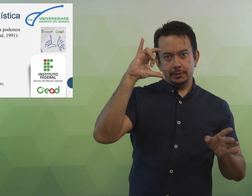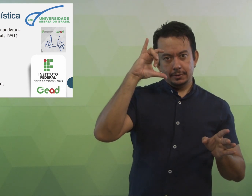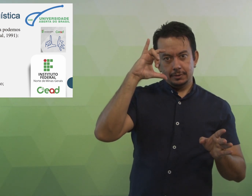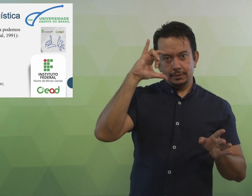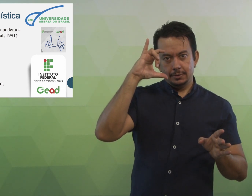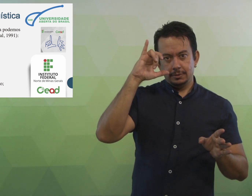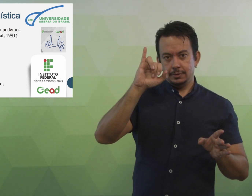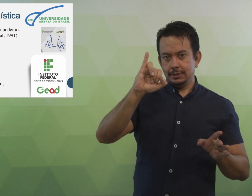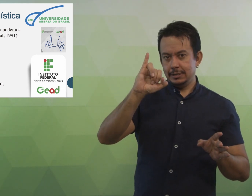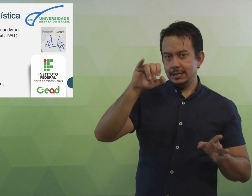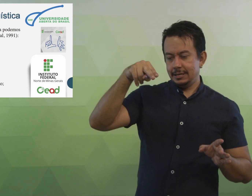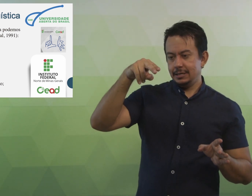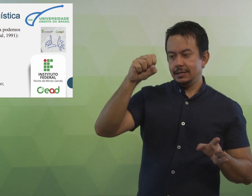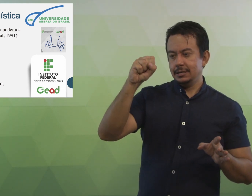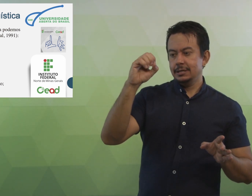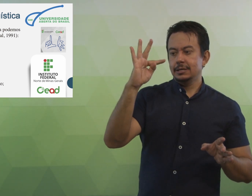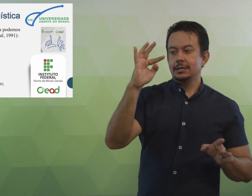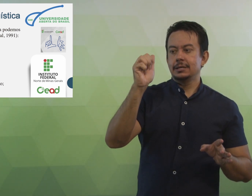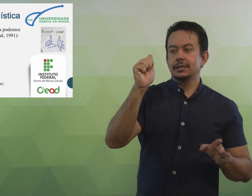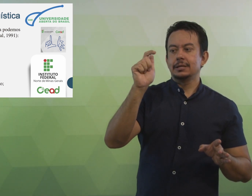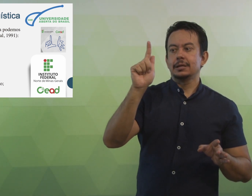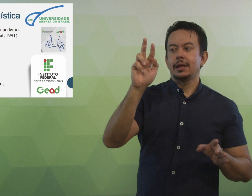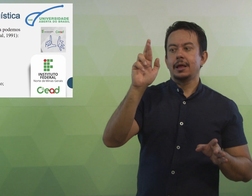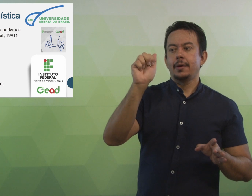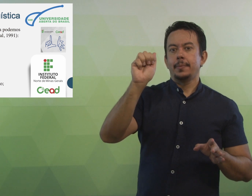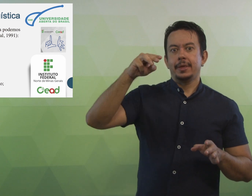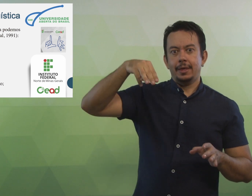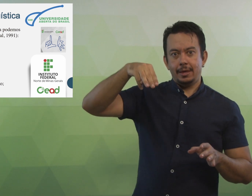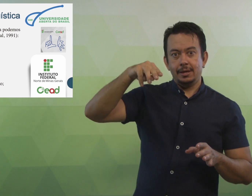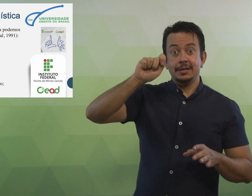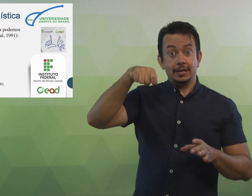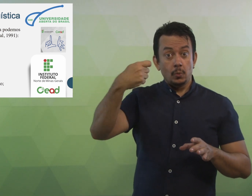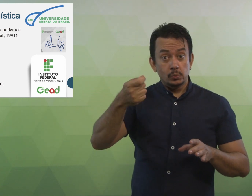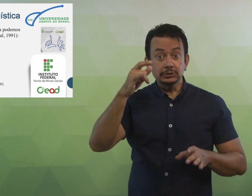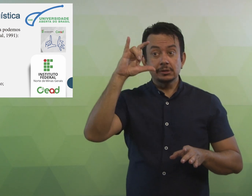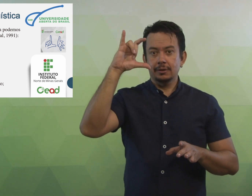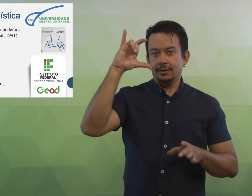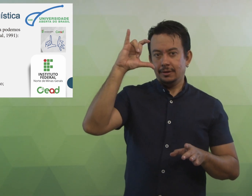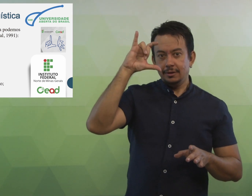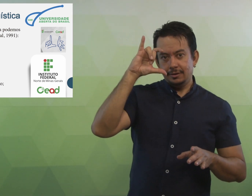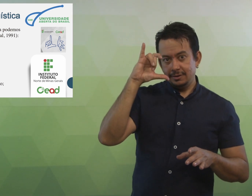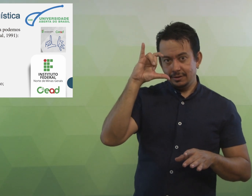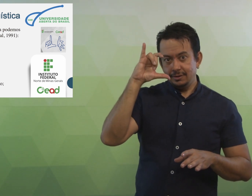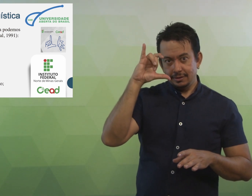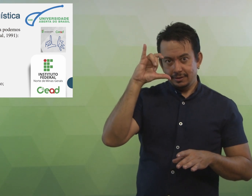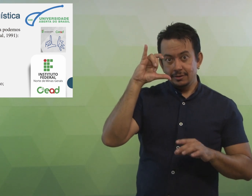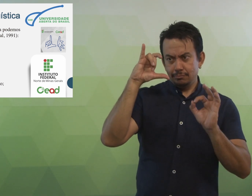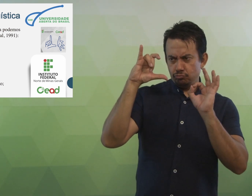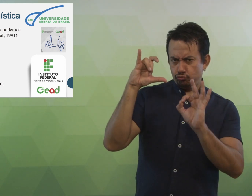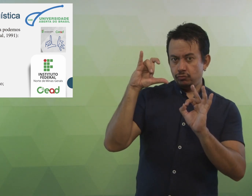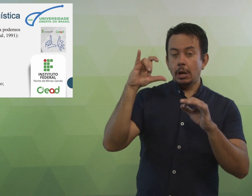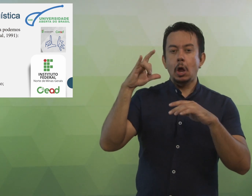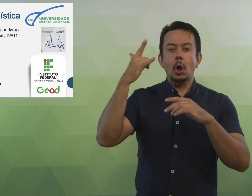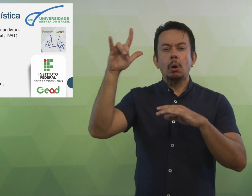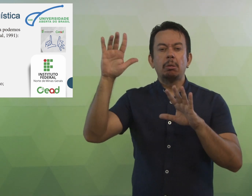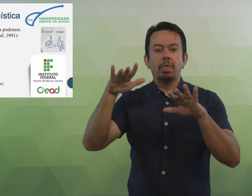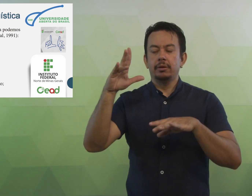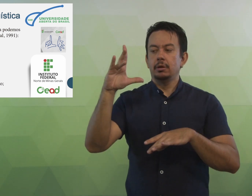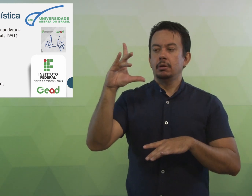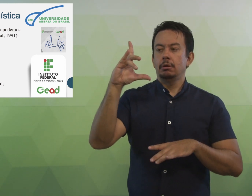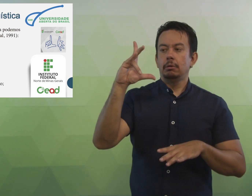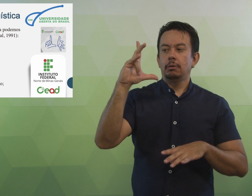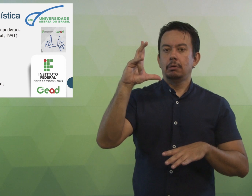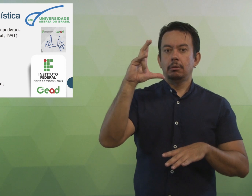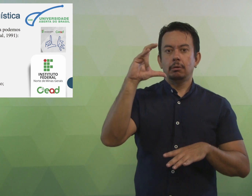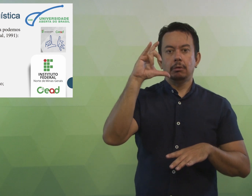jeito ou se faz os sinais de qualquer forma. Por exemplo, o sinal de Instagram. Então, o sinal